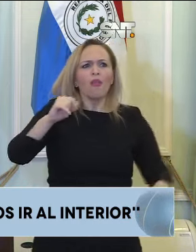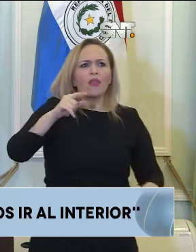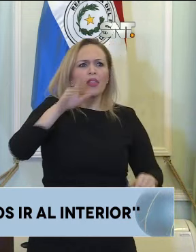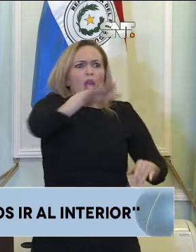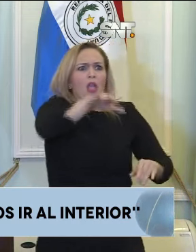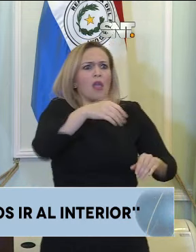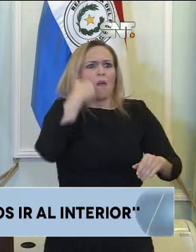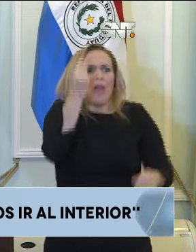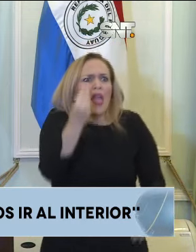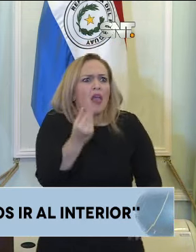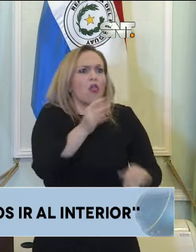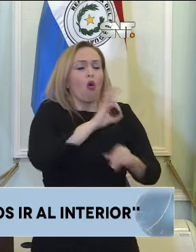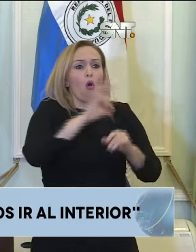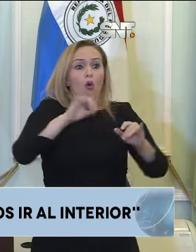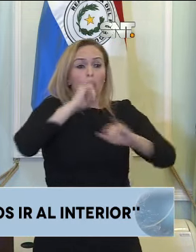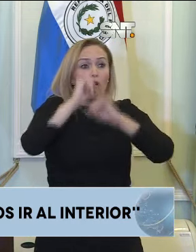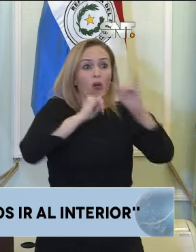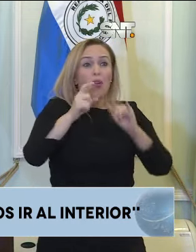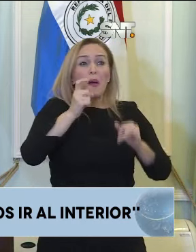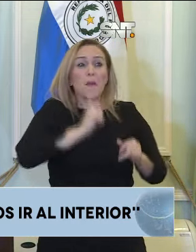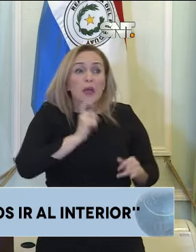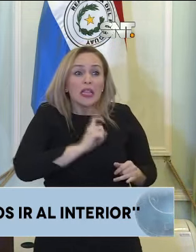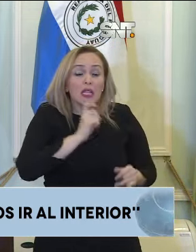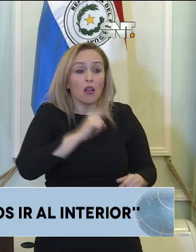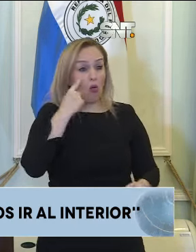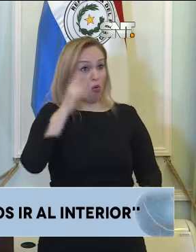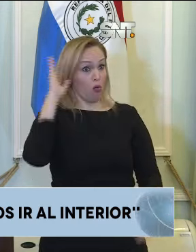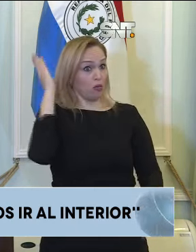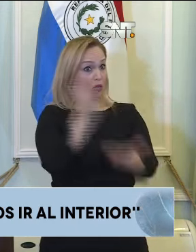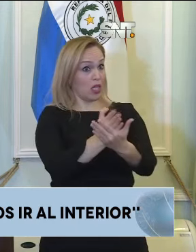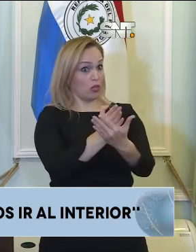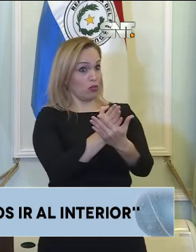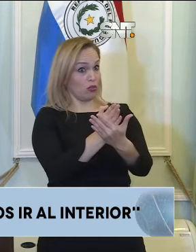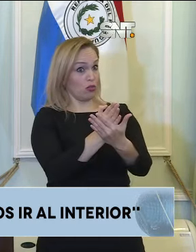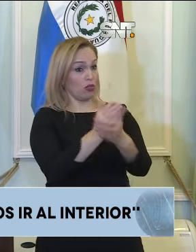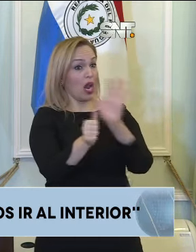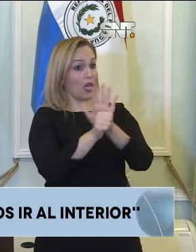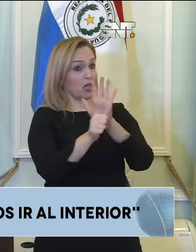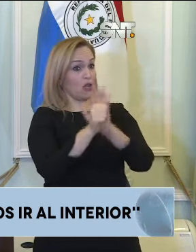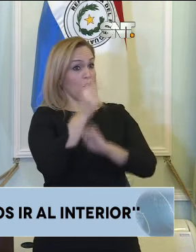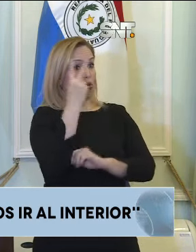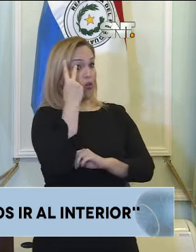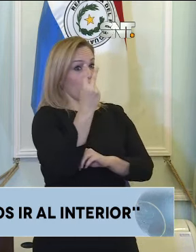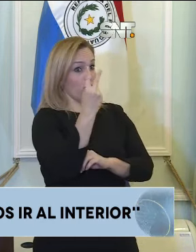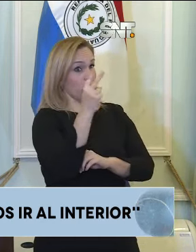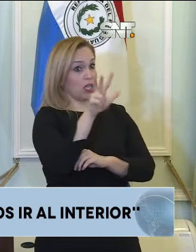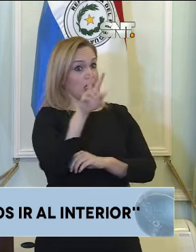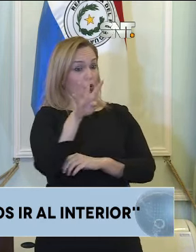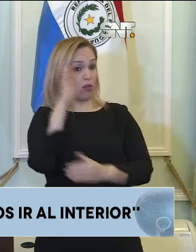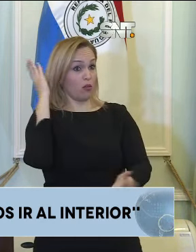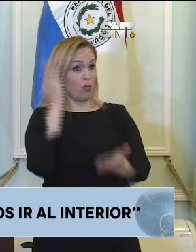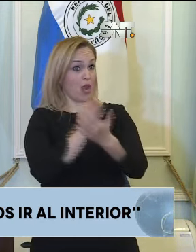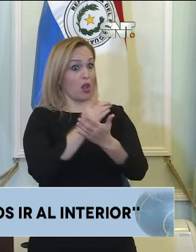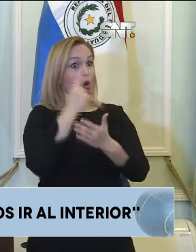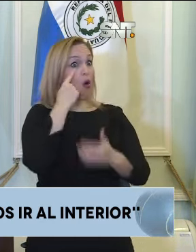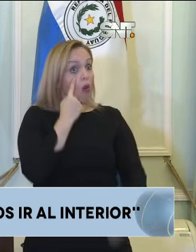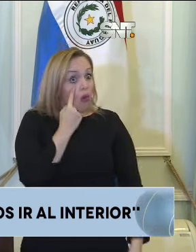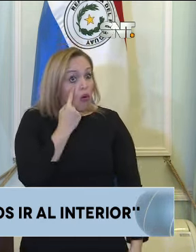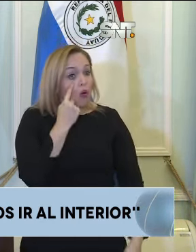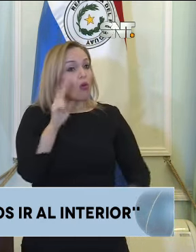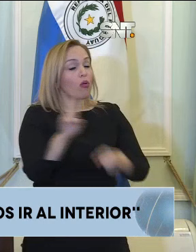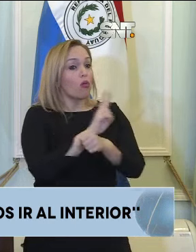severamente sancionados una vez descubiertos. Artículo 234 del Código Penal, el que atentare